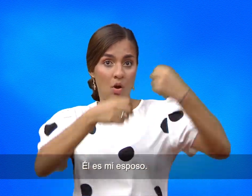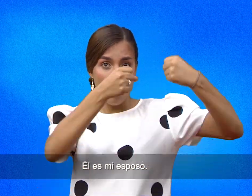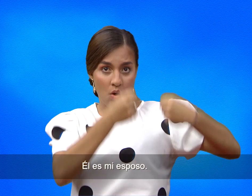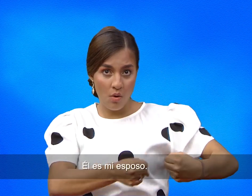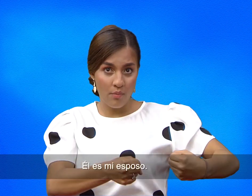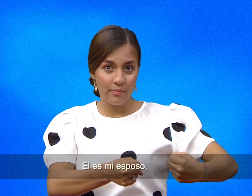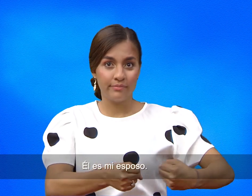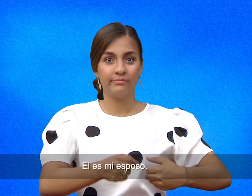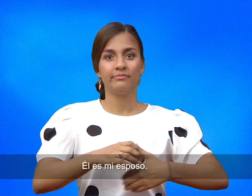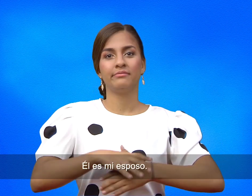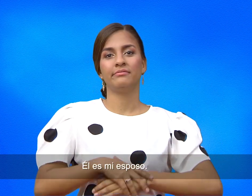esposo.